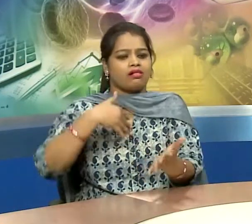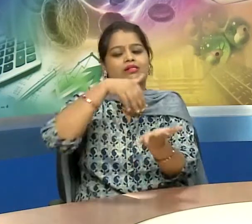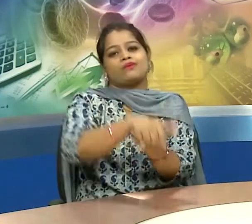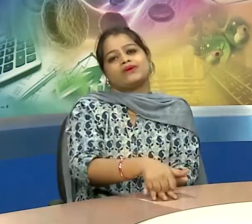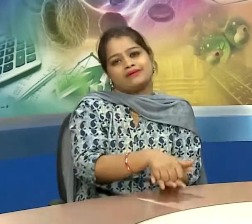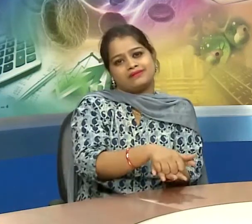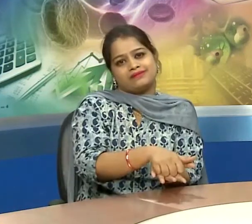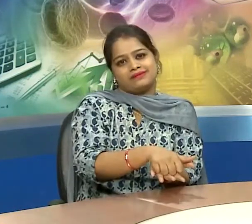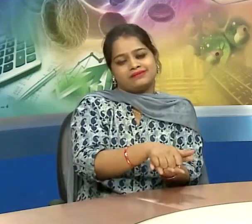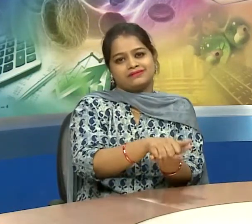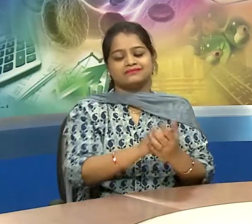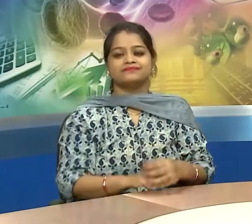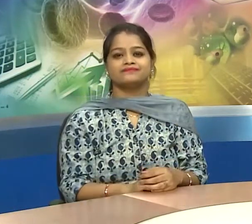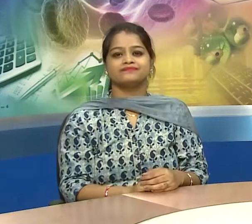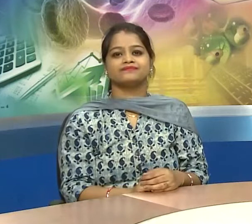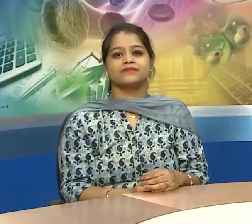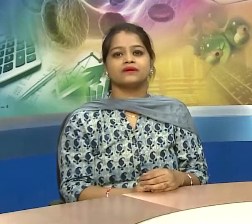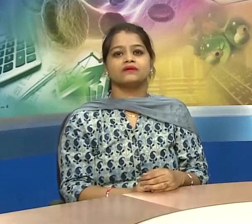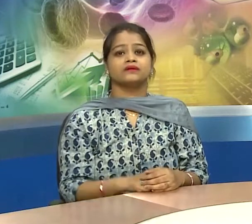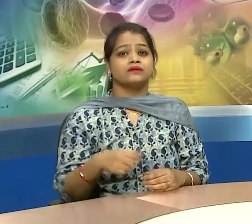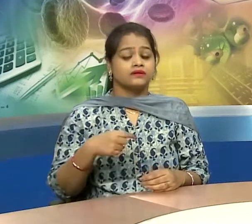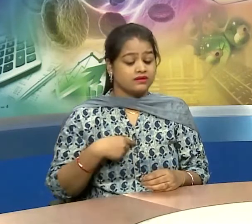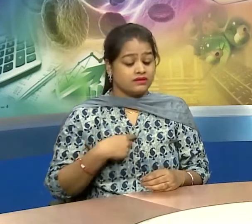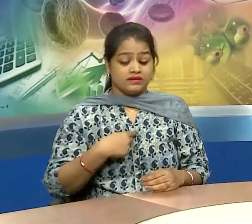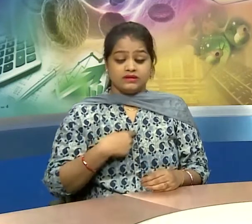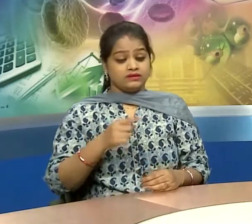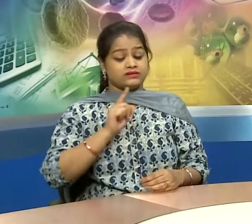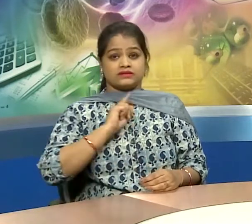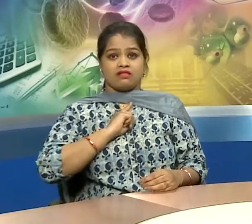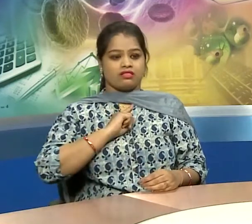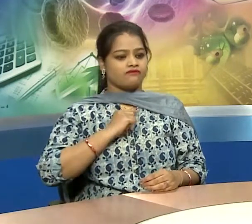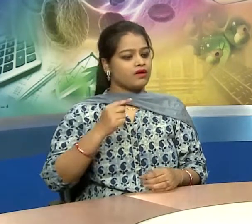परंतु उसके साथ अपने आदर्शों पर भी दृढ़ रहो।